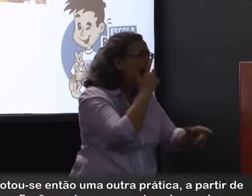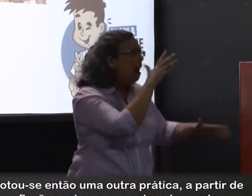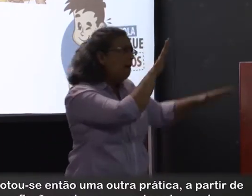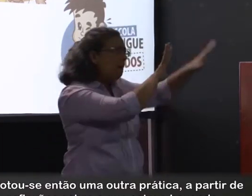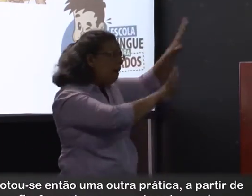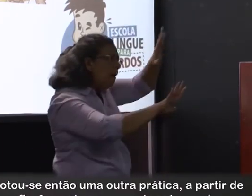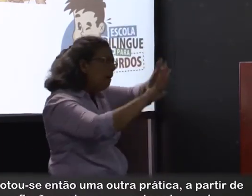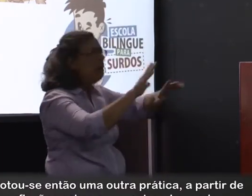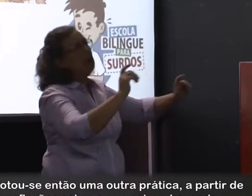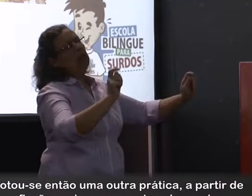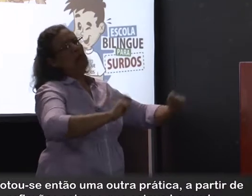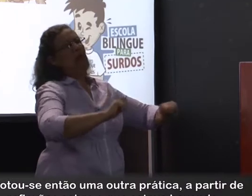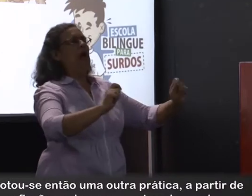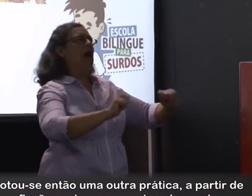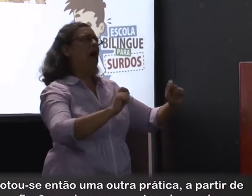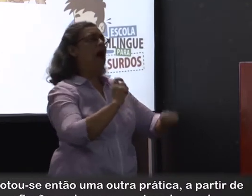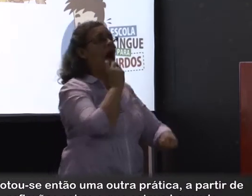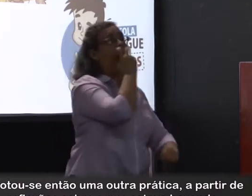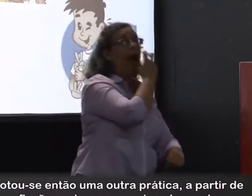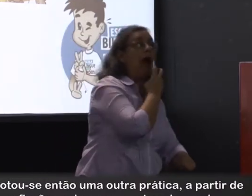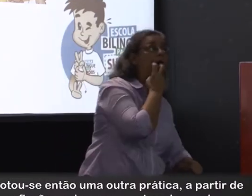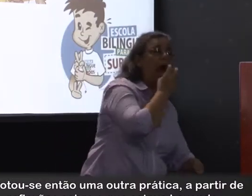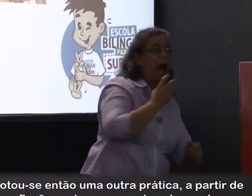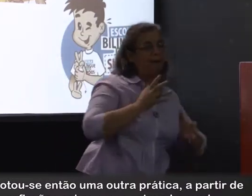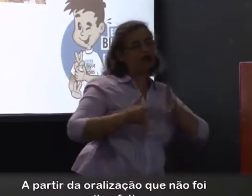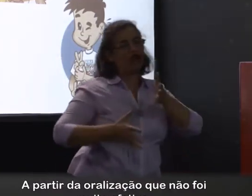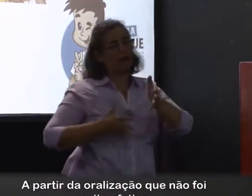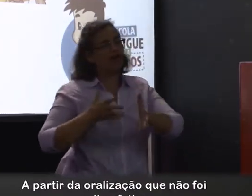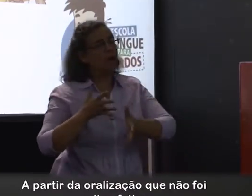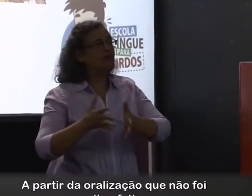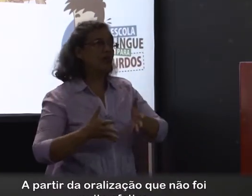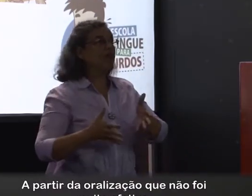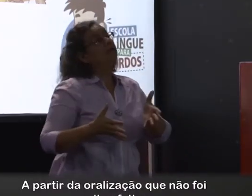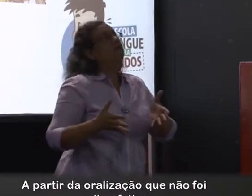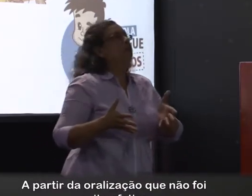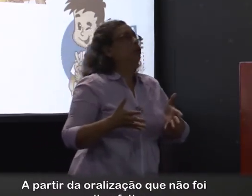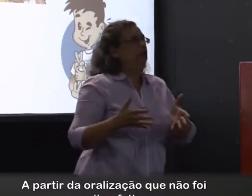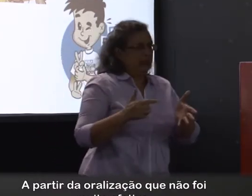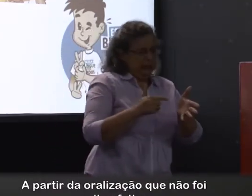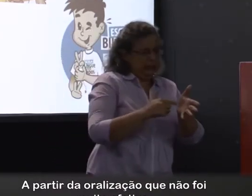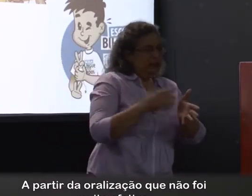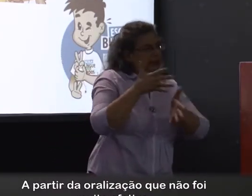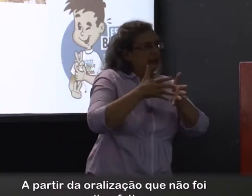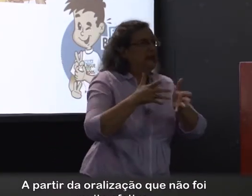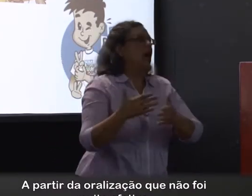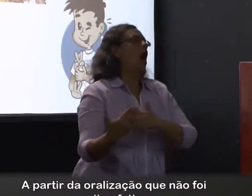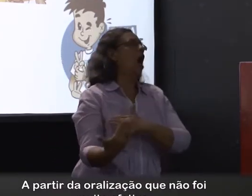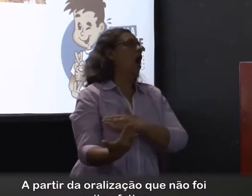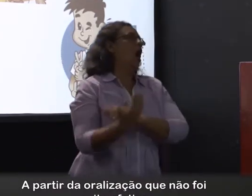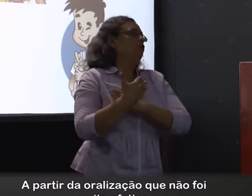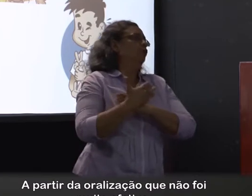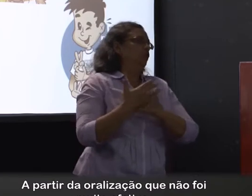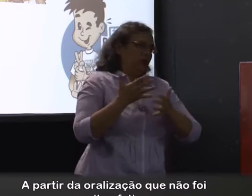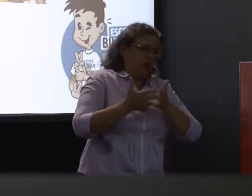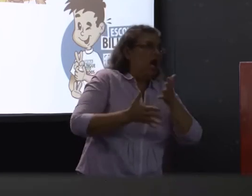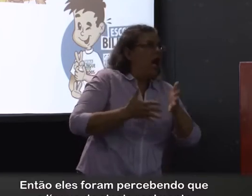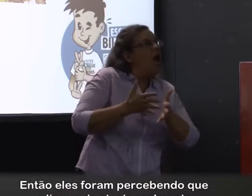partir de reflexões a respeito do que estava havendo, né? A partir da oralização que não foi muito efetiva. E aí